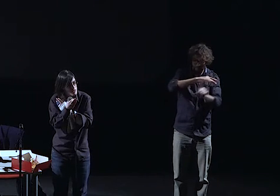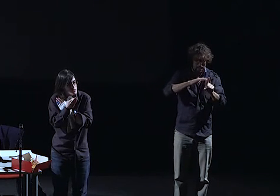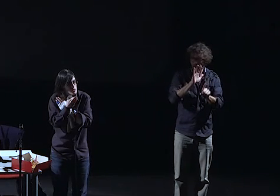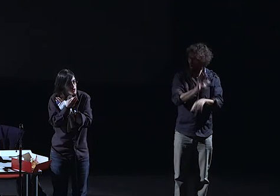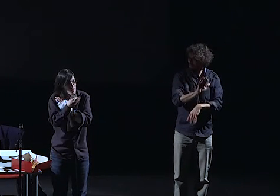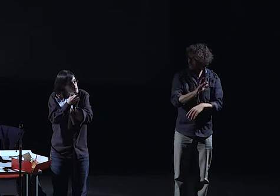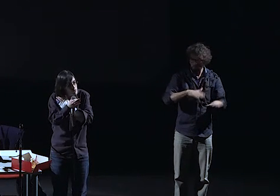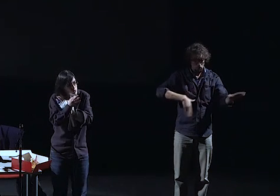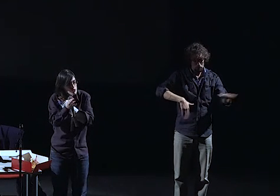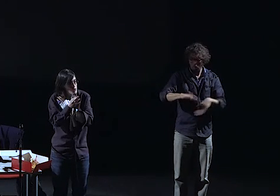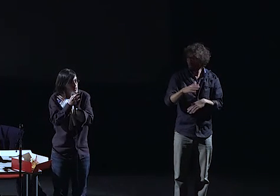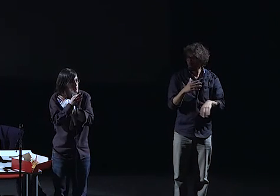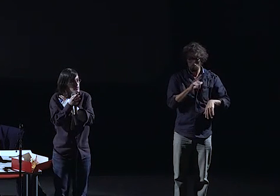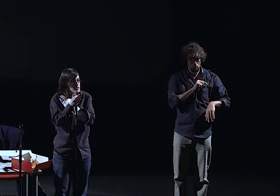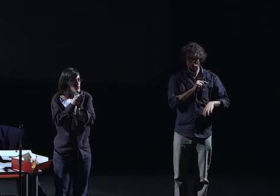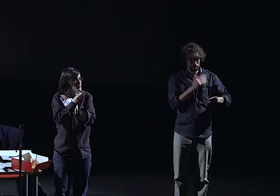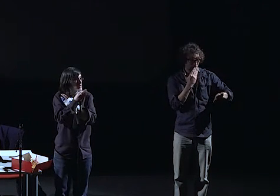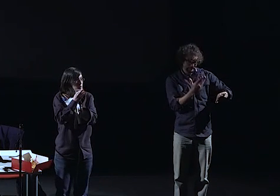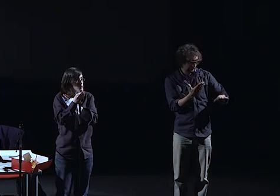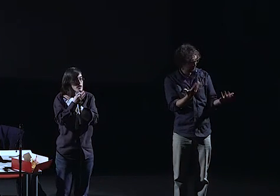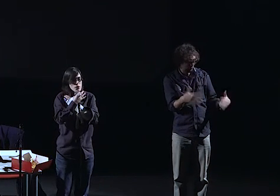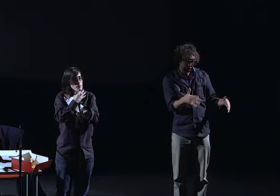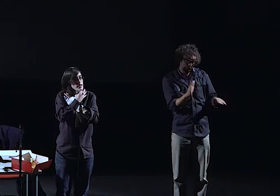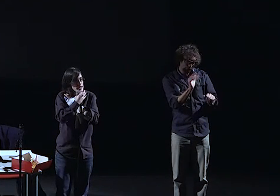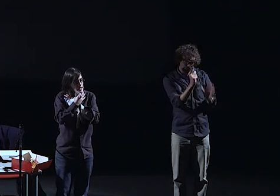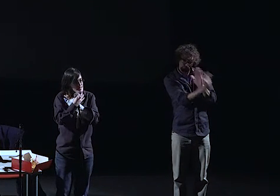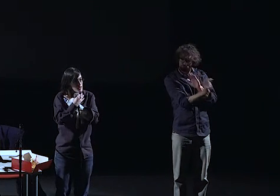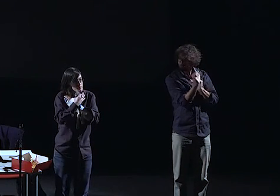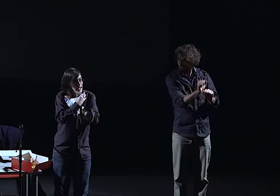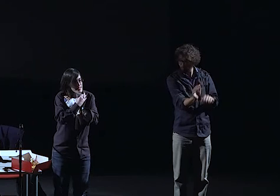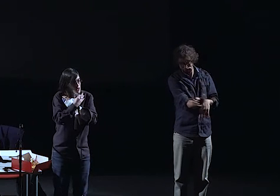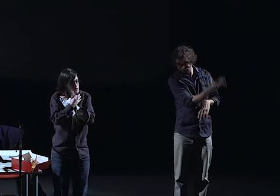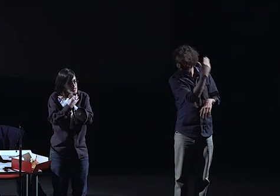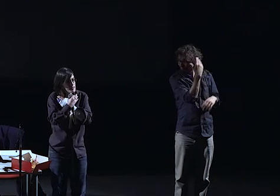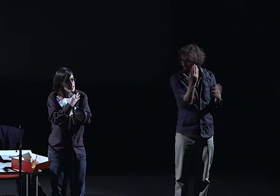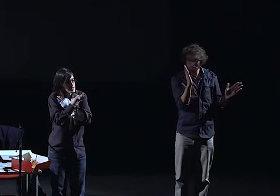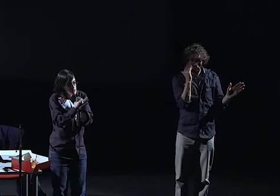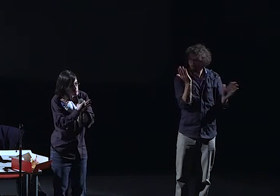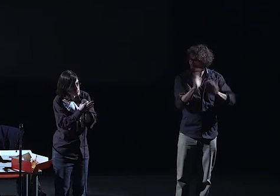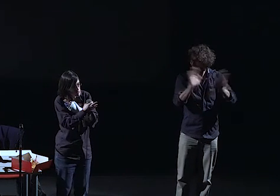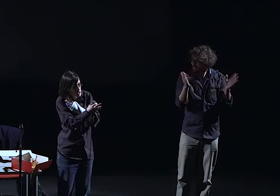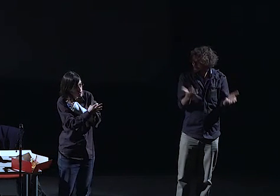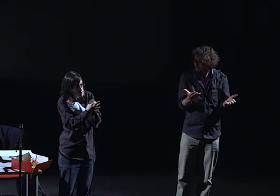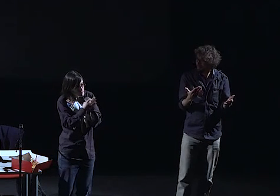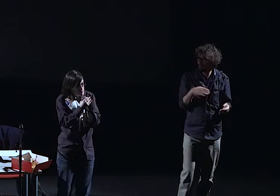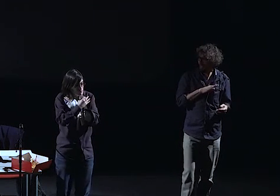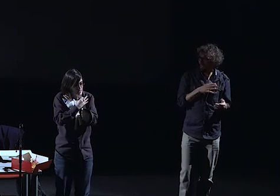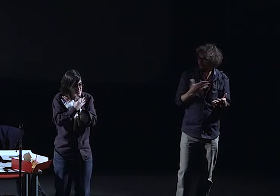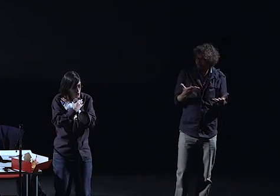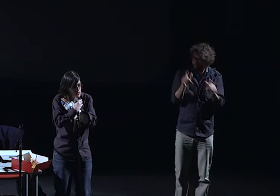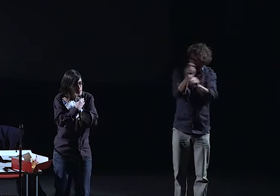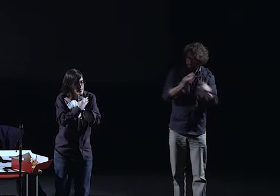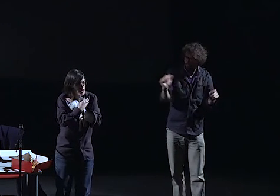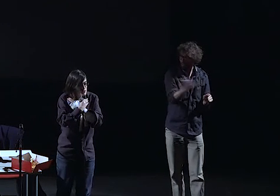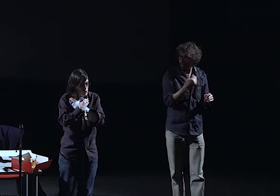là. En fait, on s'en sort très bien, et en fait, on en a pas besoin, et ça refait de l'espace alternatif, comme tu disais tout à l'heure.